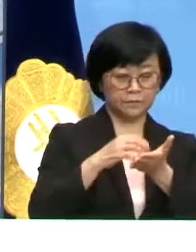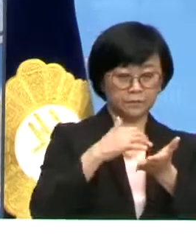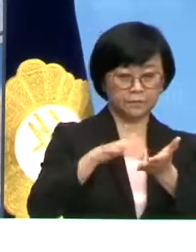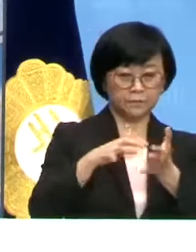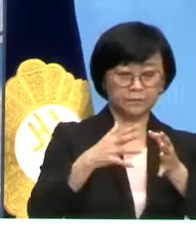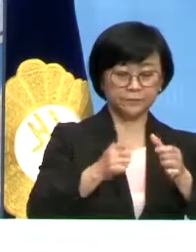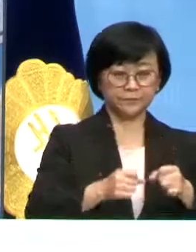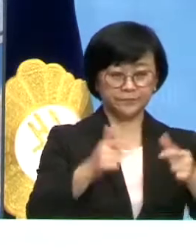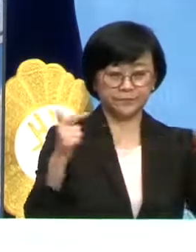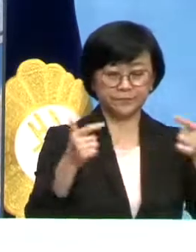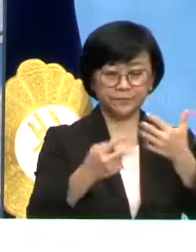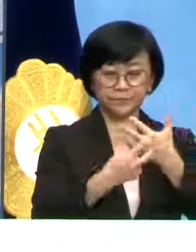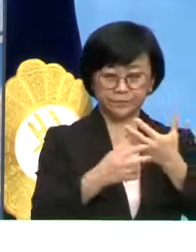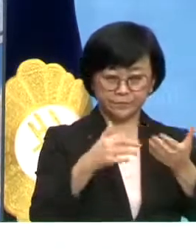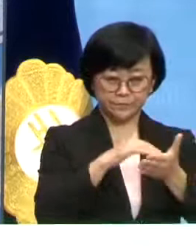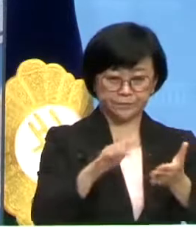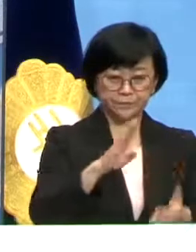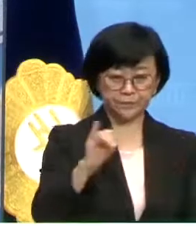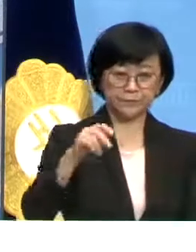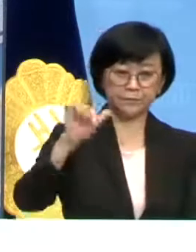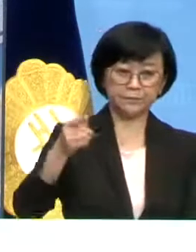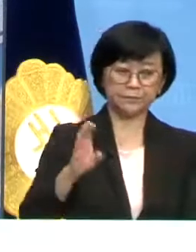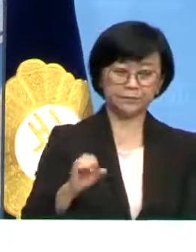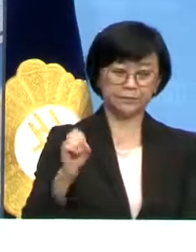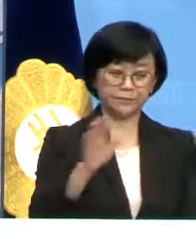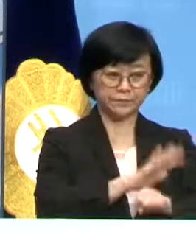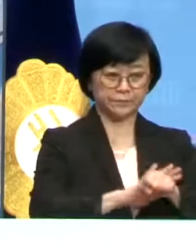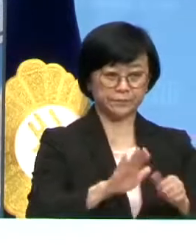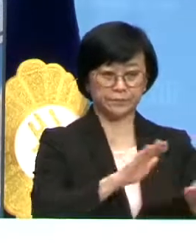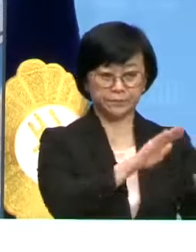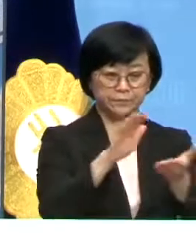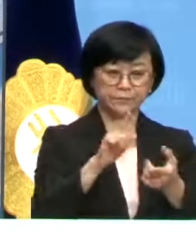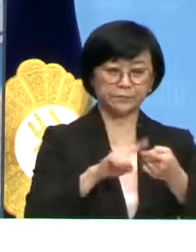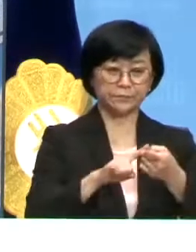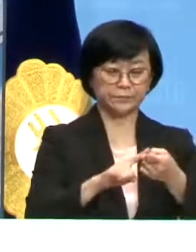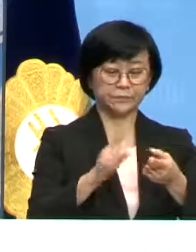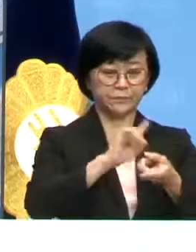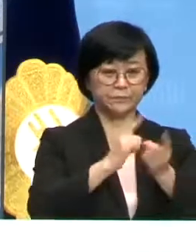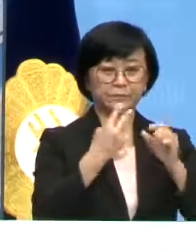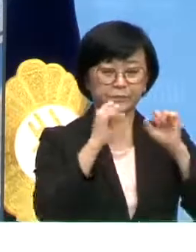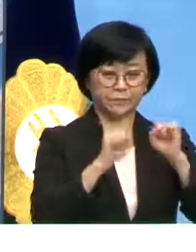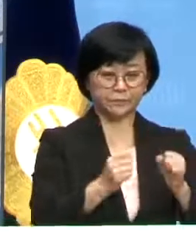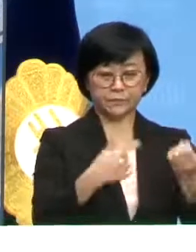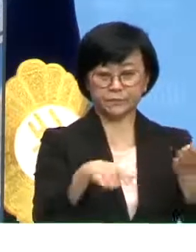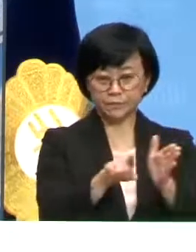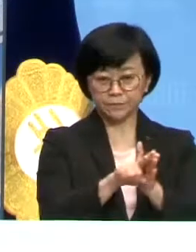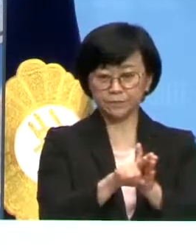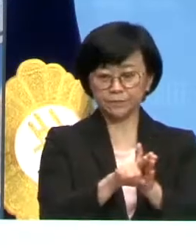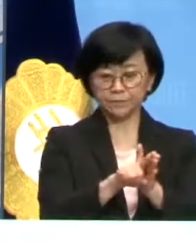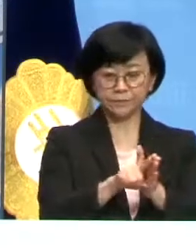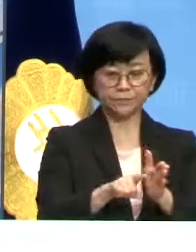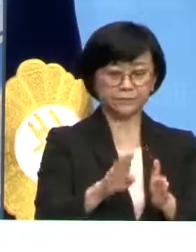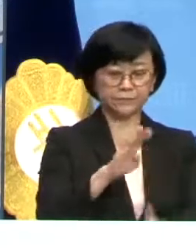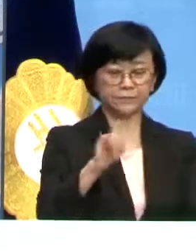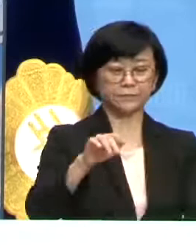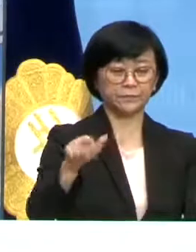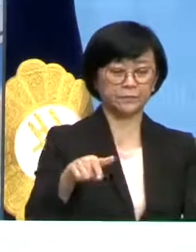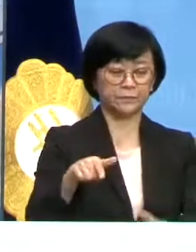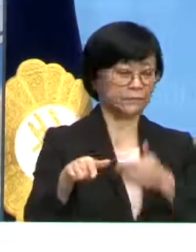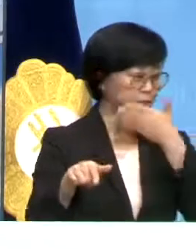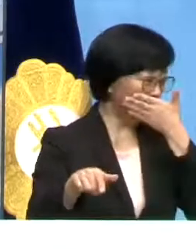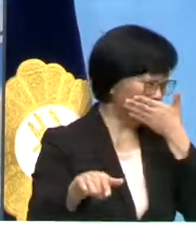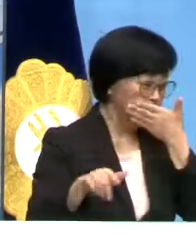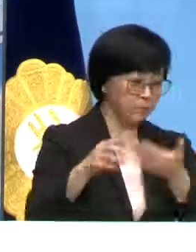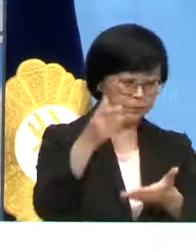의료 쇼로 드러나서 b 급 에도 도라고 그려도 잘 공급되는 상생의 형태가 될 것이고 이때 비급여 관련 데이터를